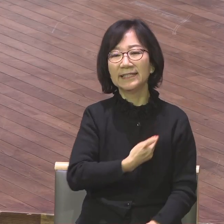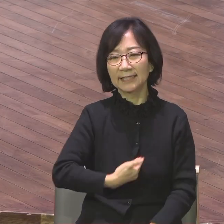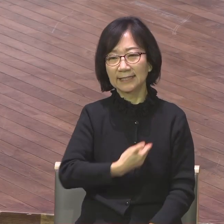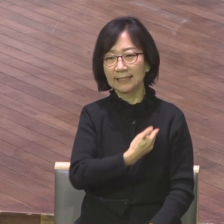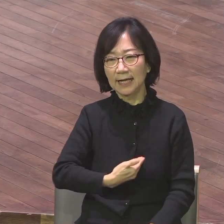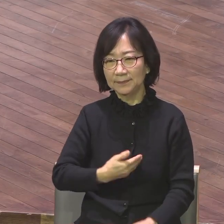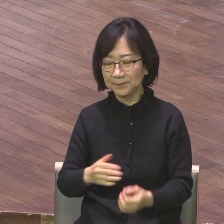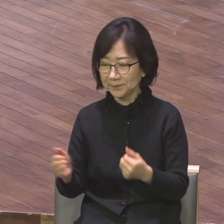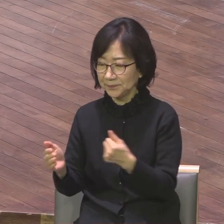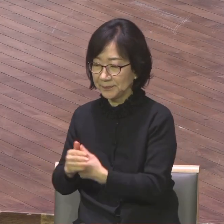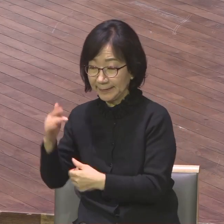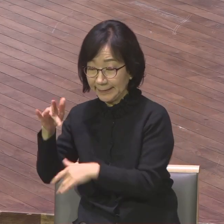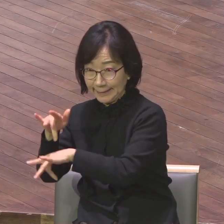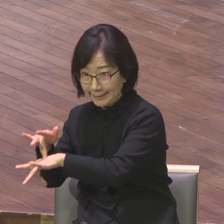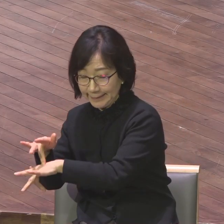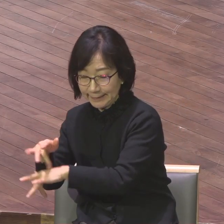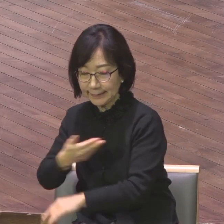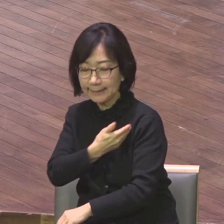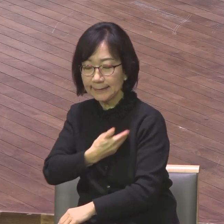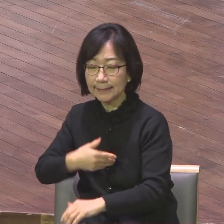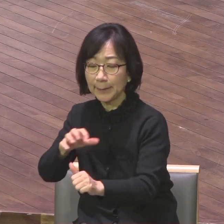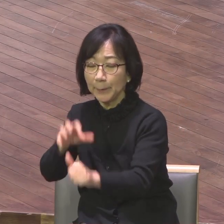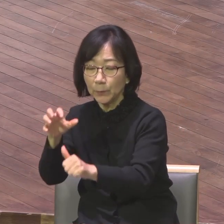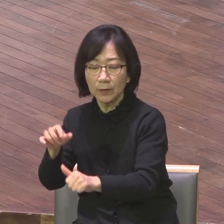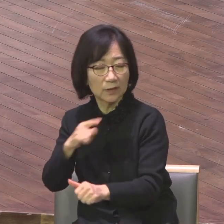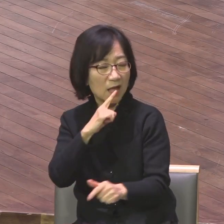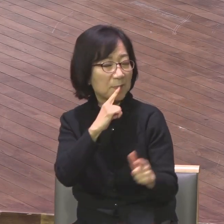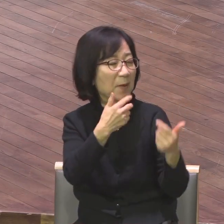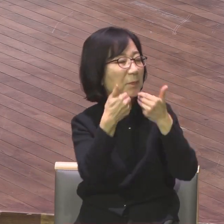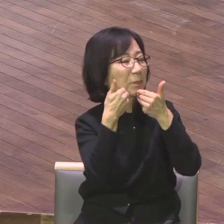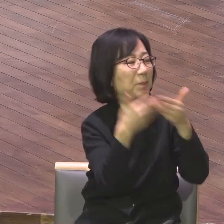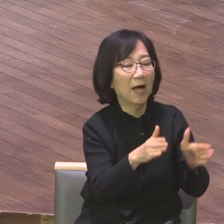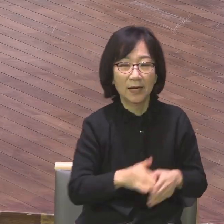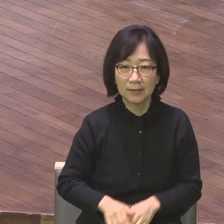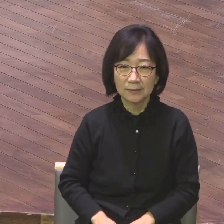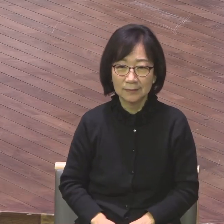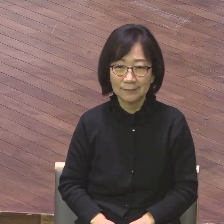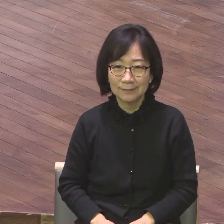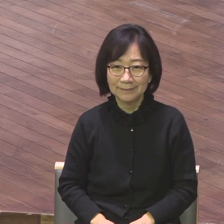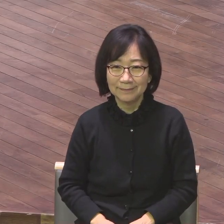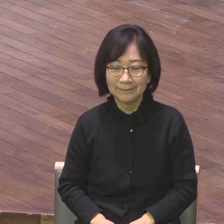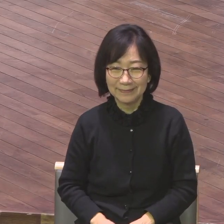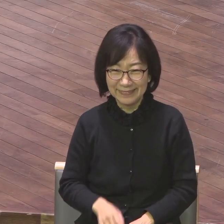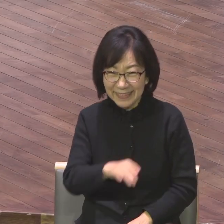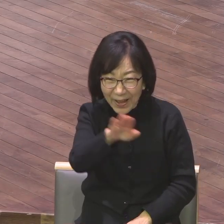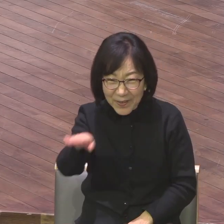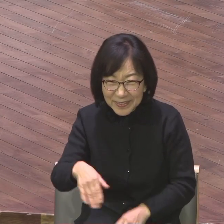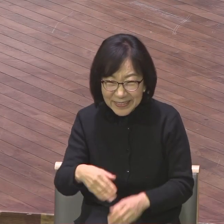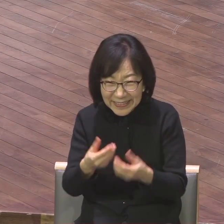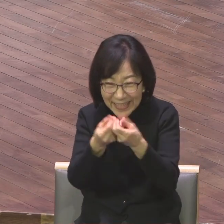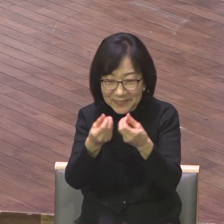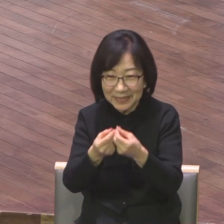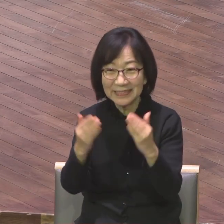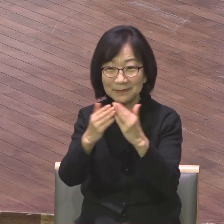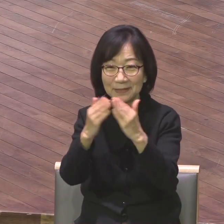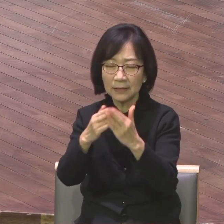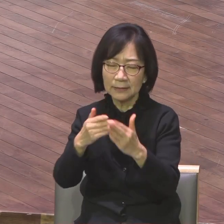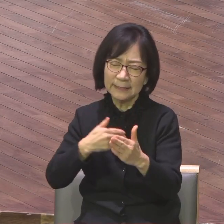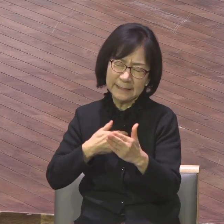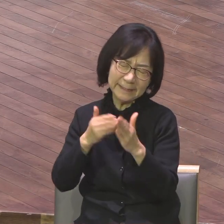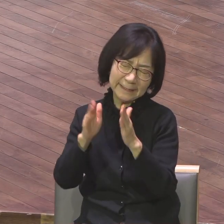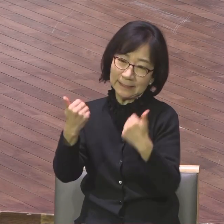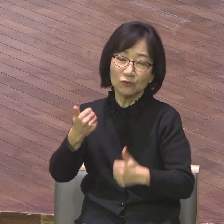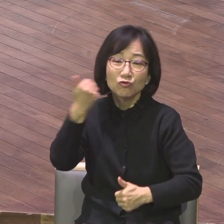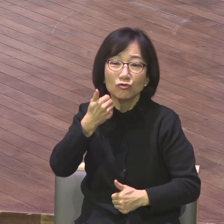겁니다. 멀리 있는 사람, 모르는 사람이 그럽니까? 가장 가까이 있는 마누라가